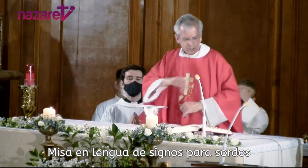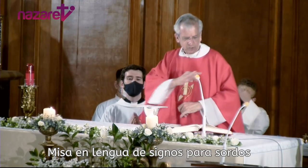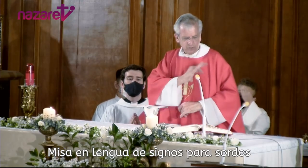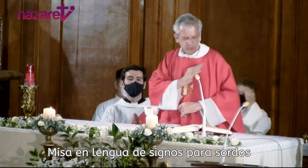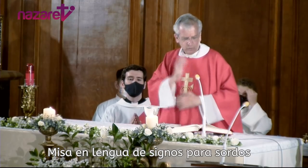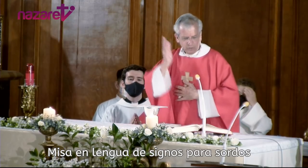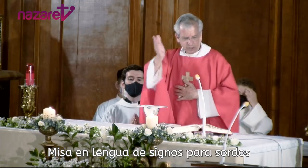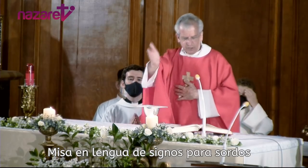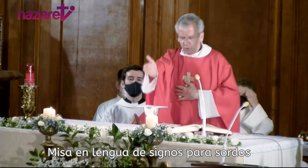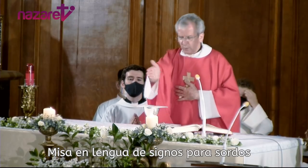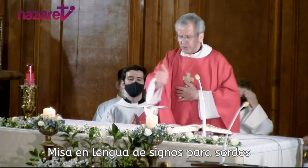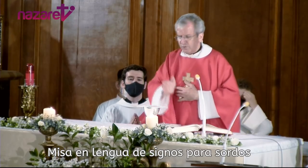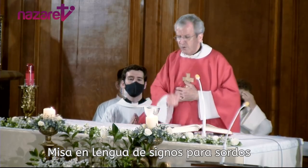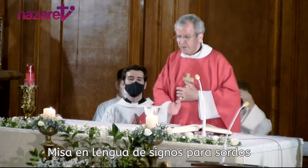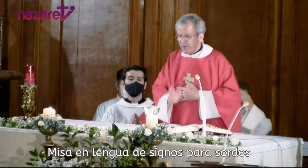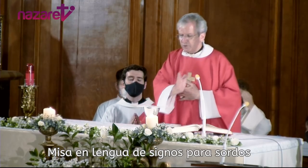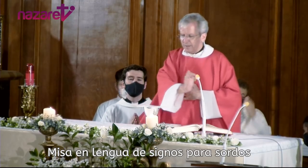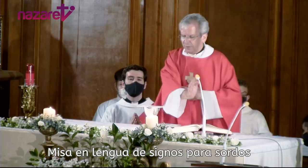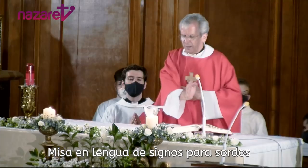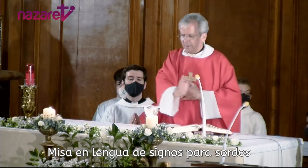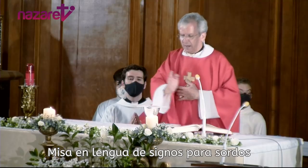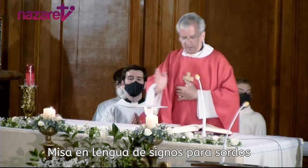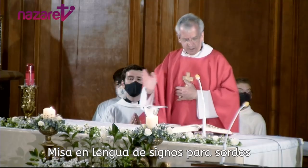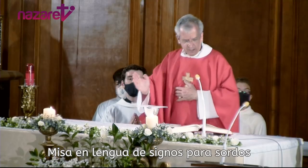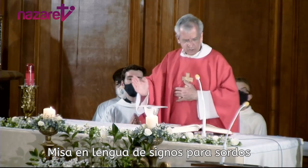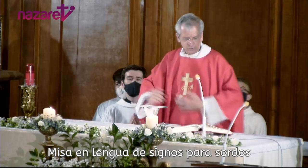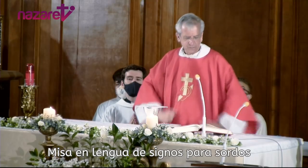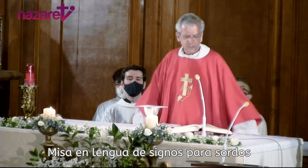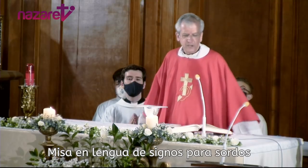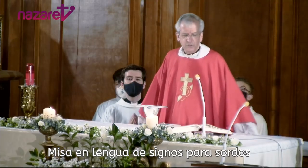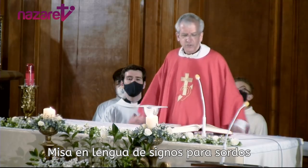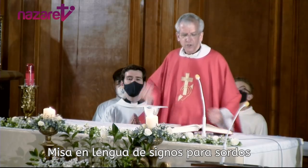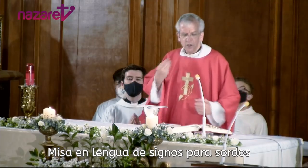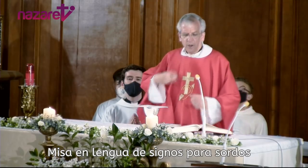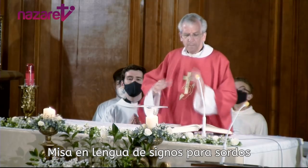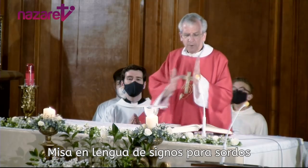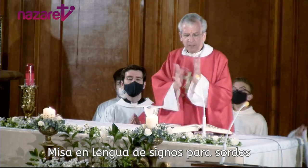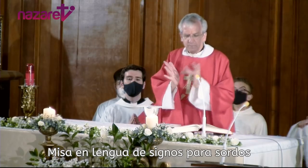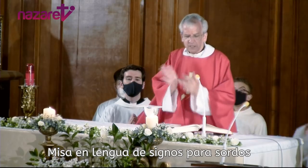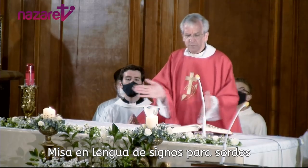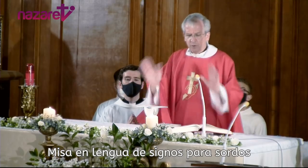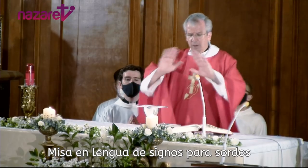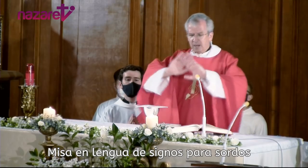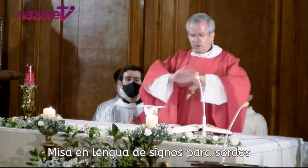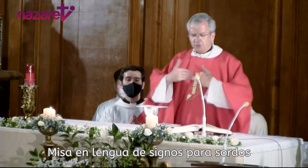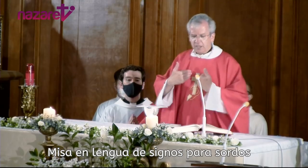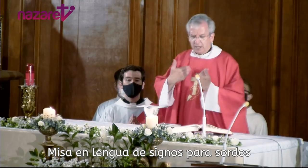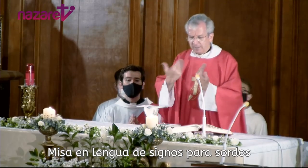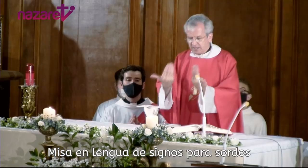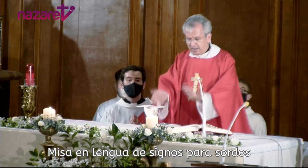Jesucristo, Hijo tuyo y Señor nuestro, que nos mandó celebrar estos misterios. Porque él mismo, la noche en que iba a ser